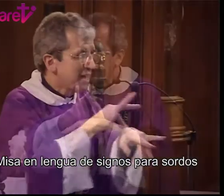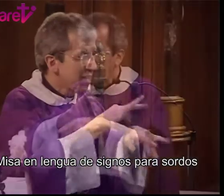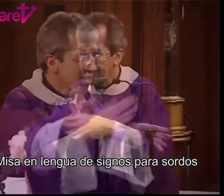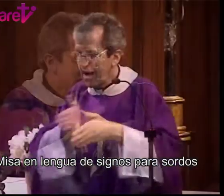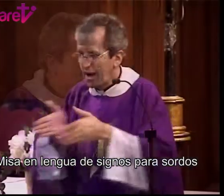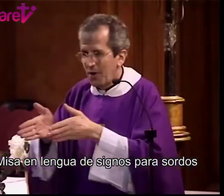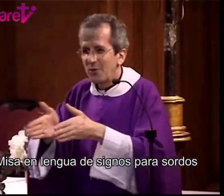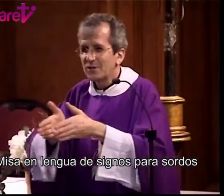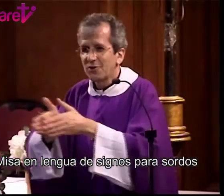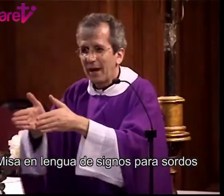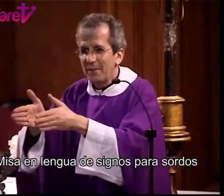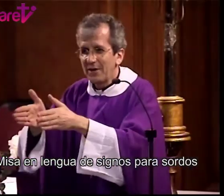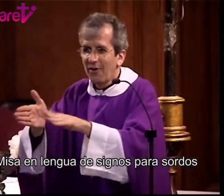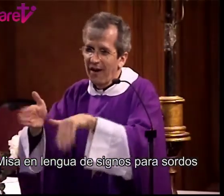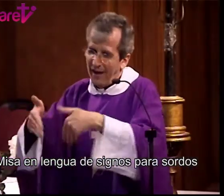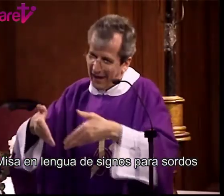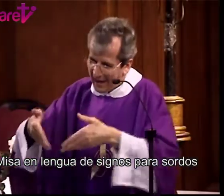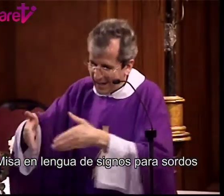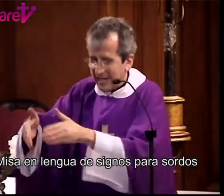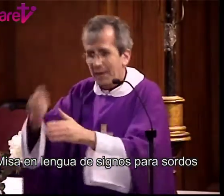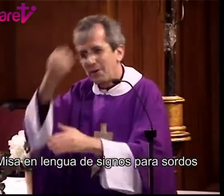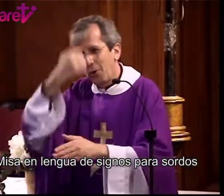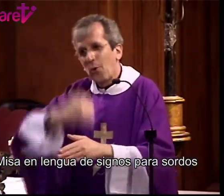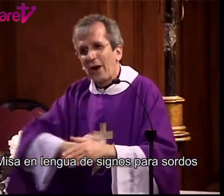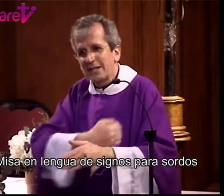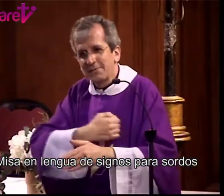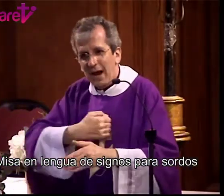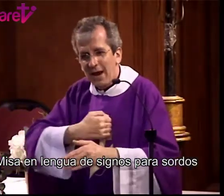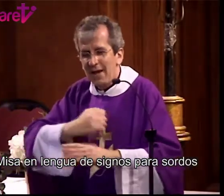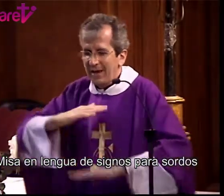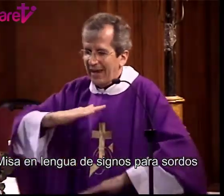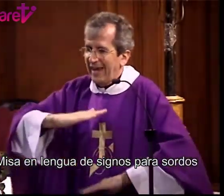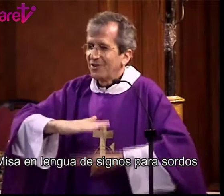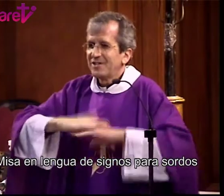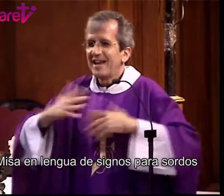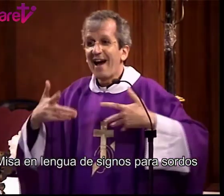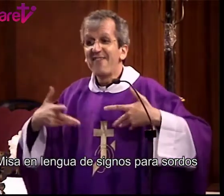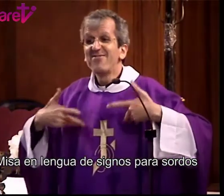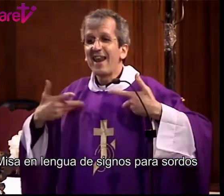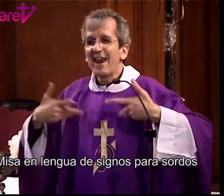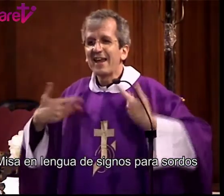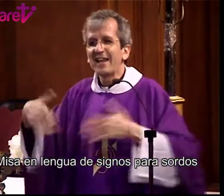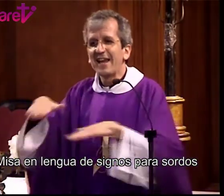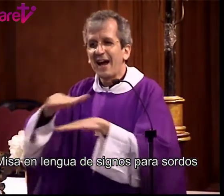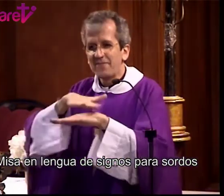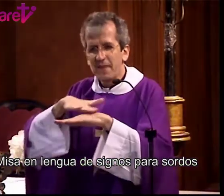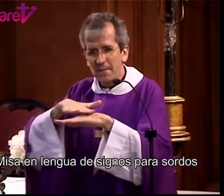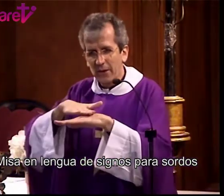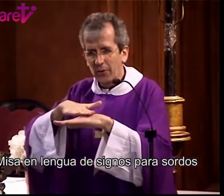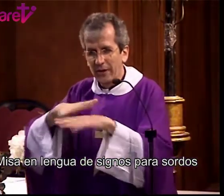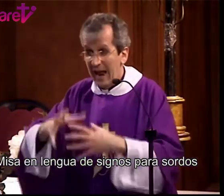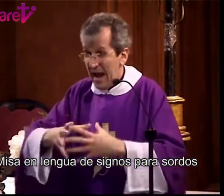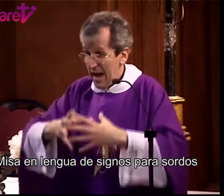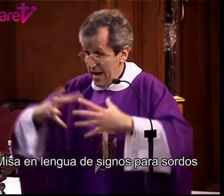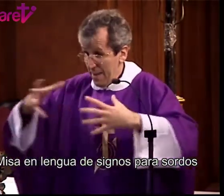guía nuestro camino en ese camino cuaresmal y que nos llena de la alegría del perdón. La